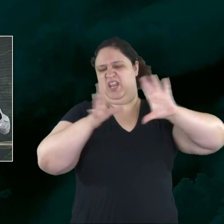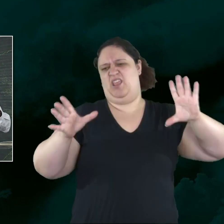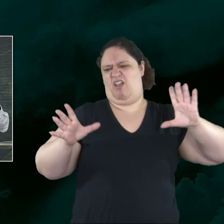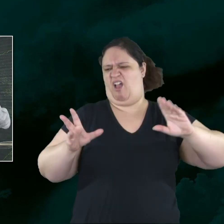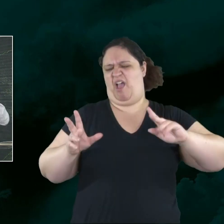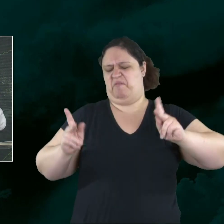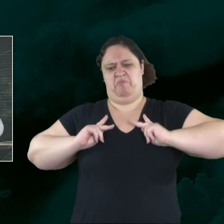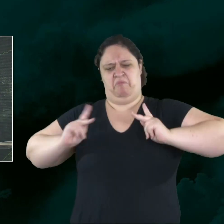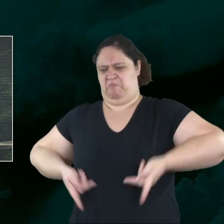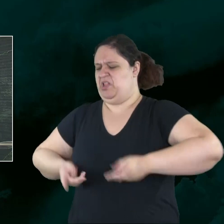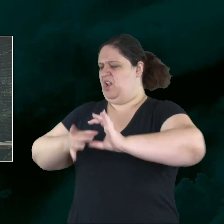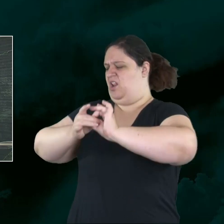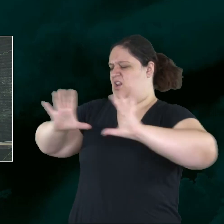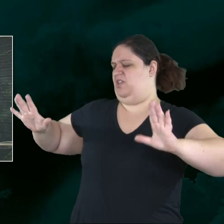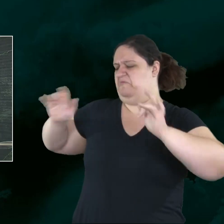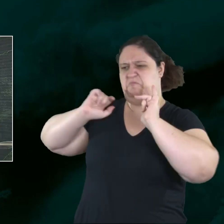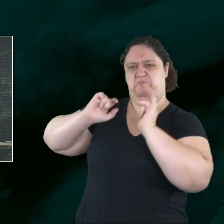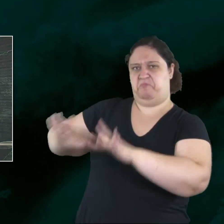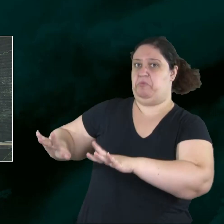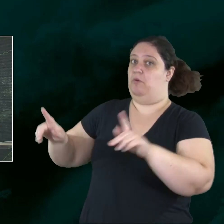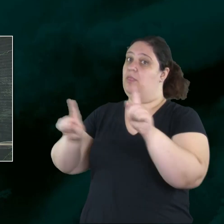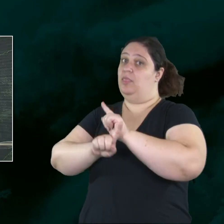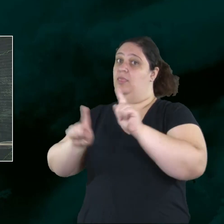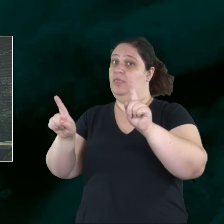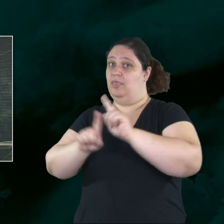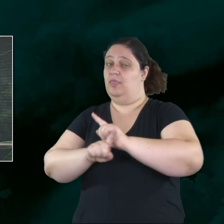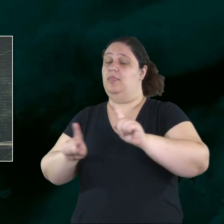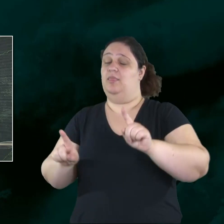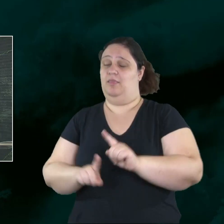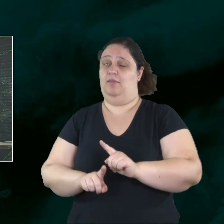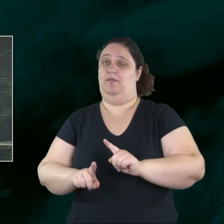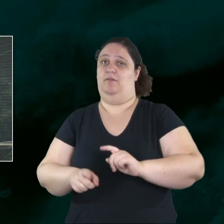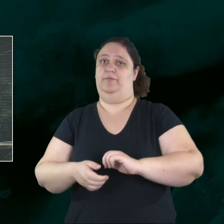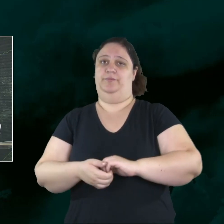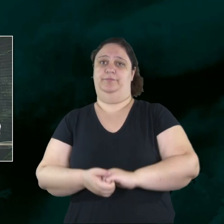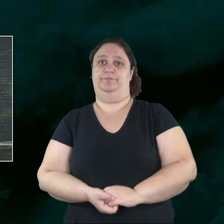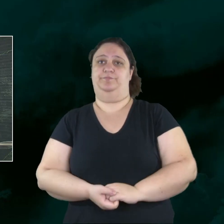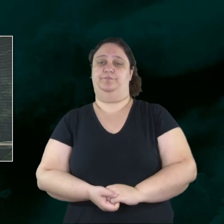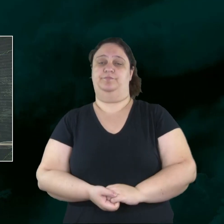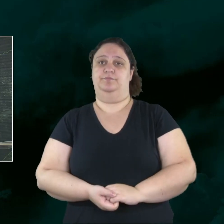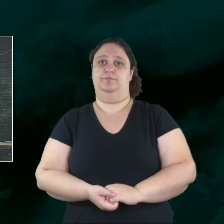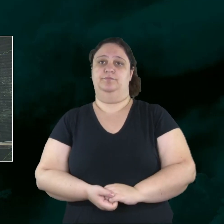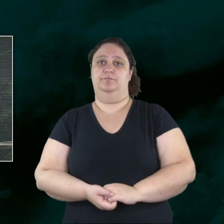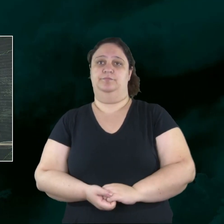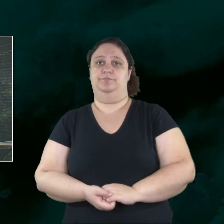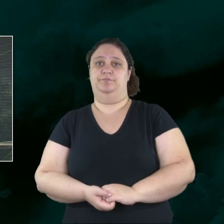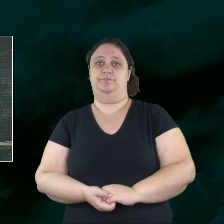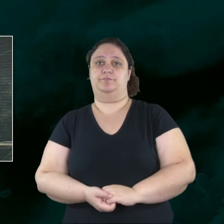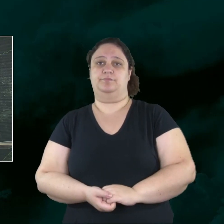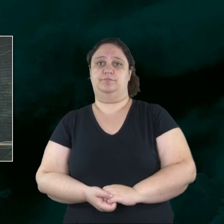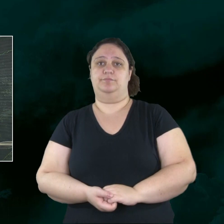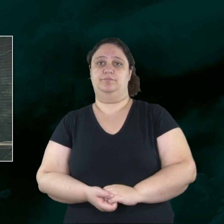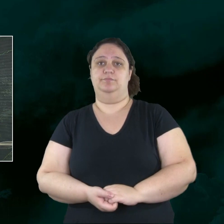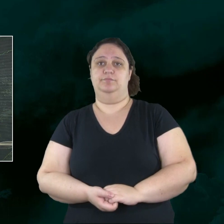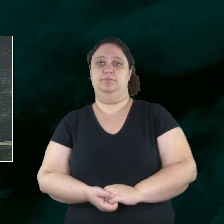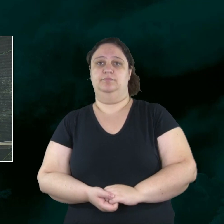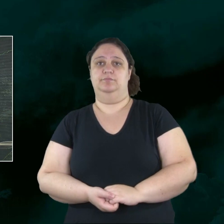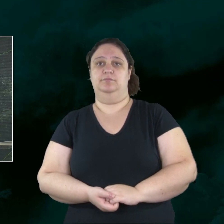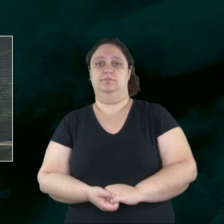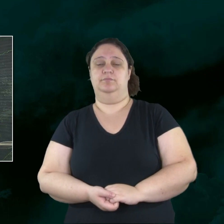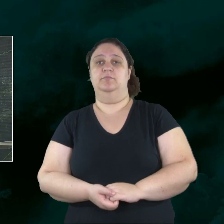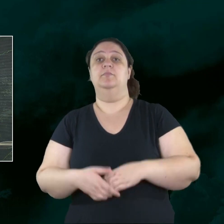solto, totalmente, à sua própria sorte. Então Deus